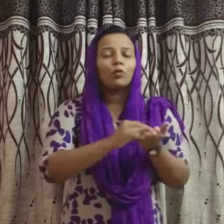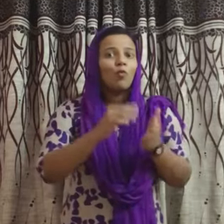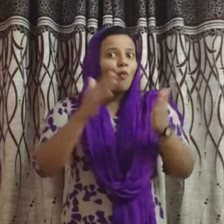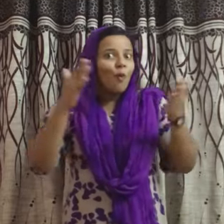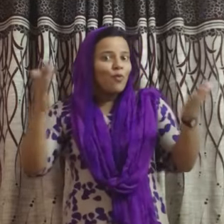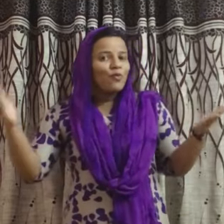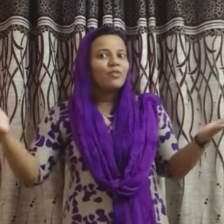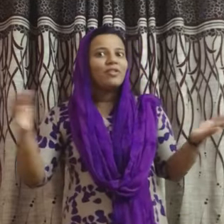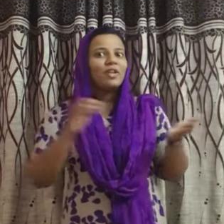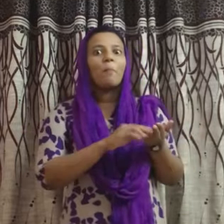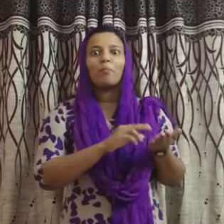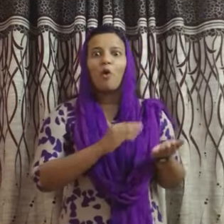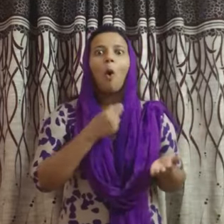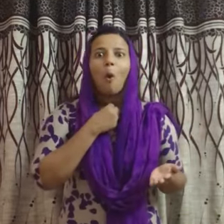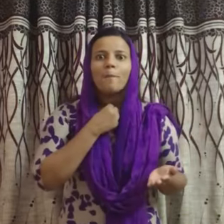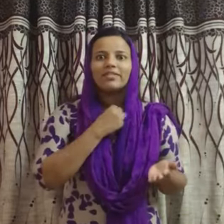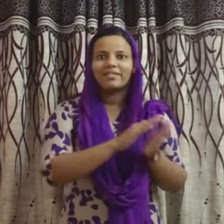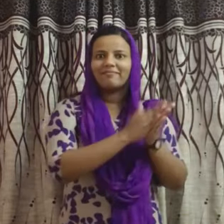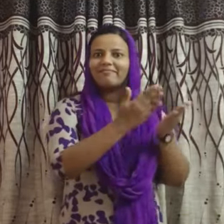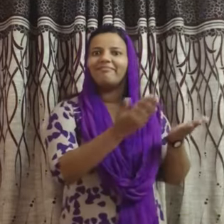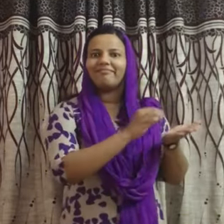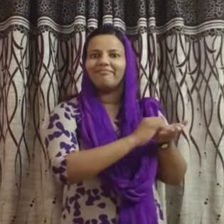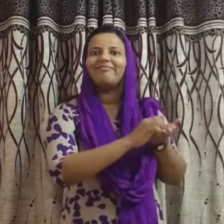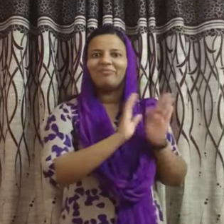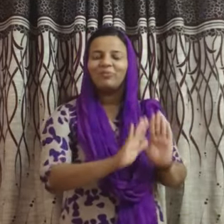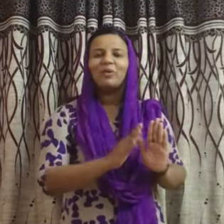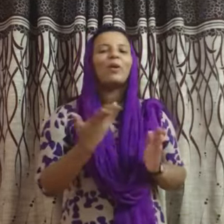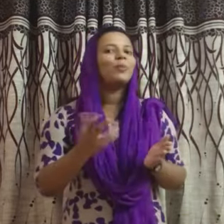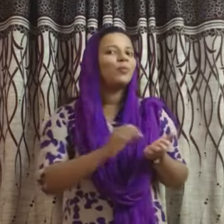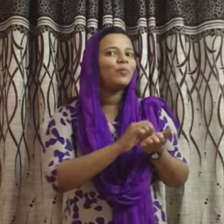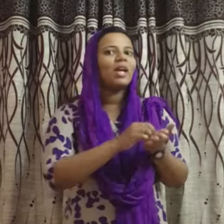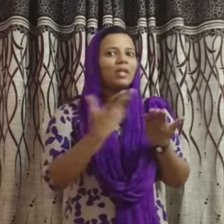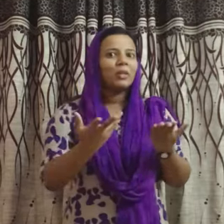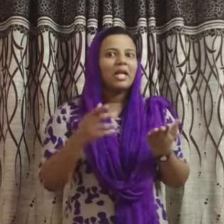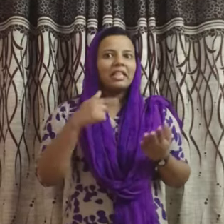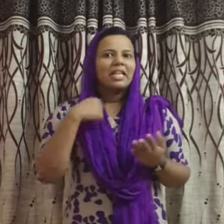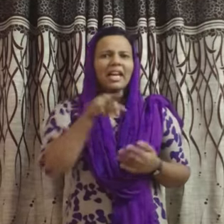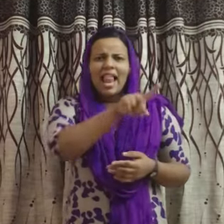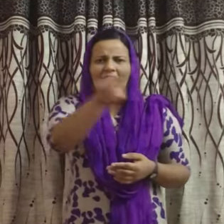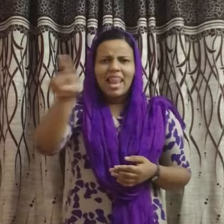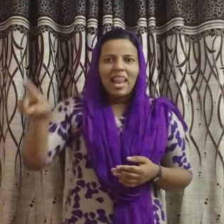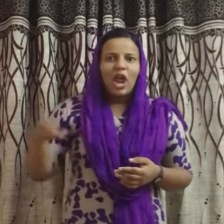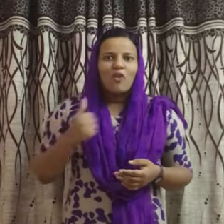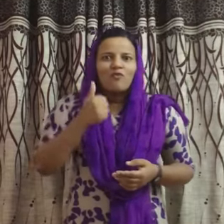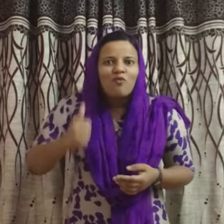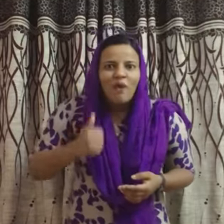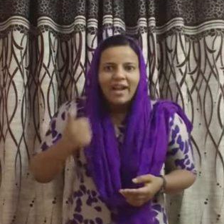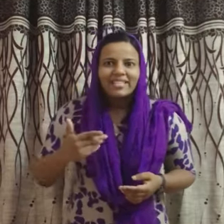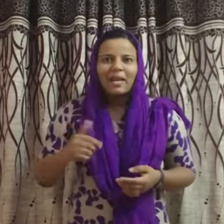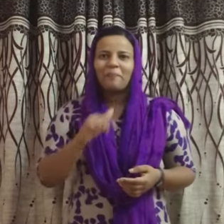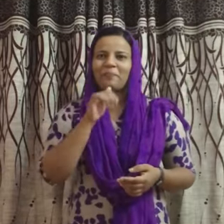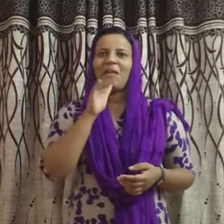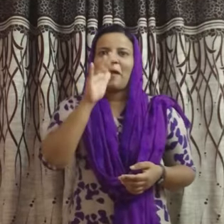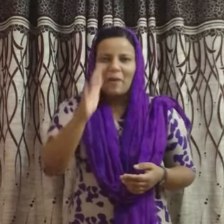വാഗ്ദത്തമാണ് പരിശുദ്ധന്മാവ് തൻ്റെ ജനത്തിന് നൽകുന്നറിയാമോ? പ്രിയപ്പെട്ടവരെ, ഇവിടെ പറയുക, നിങ്ങളുടെ വാർദ്ധക്യം വരെ ഞാൻ അനന്യൻ